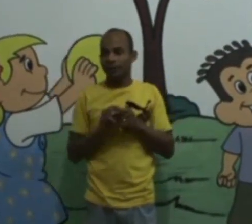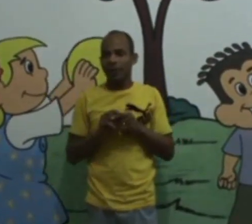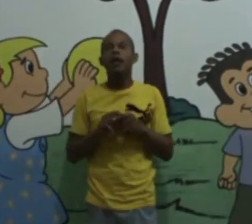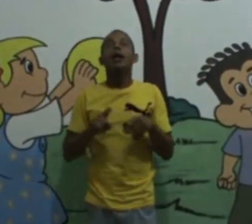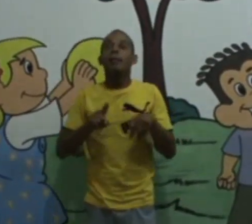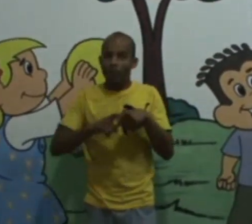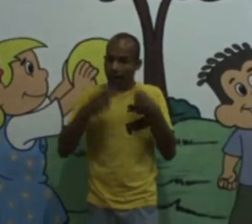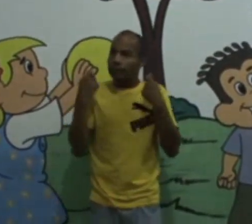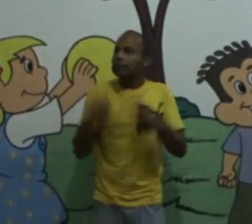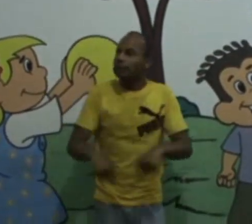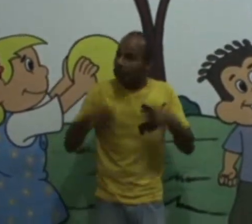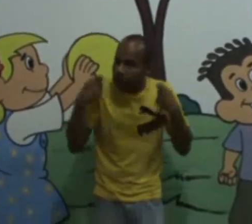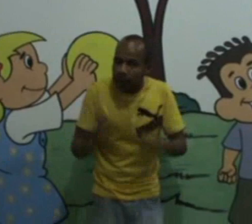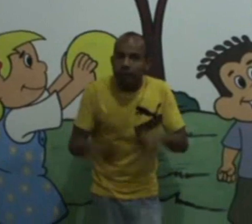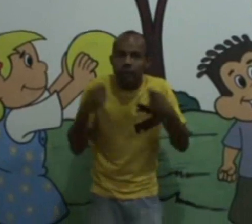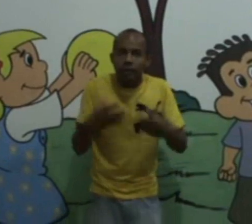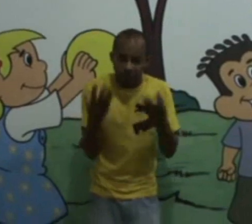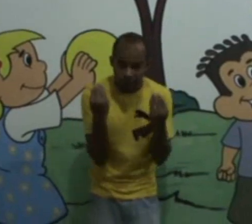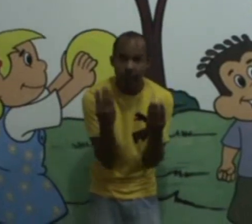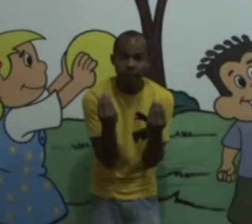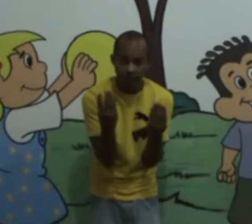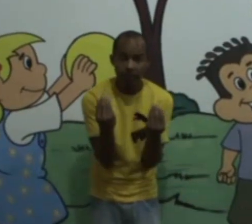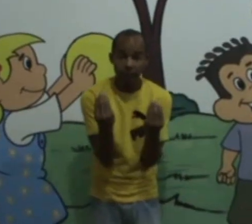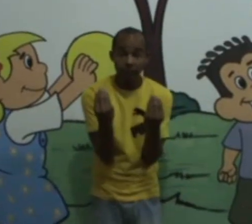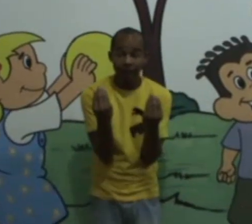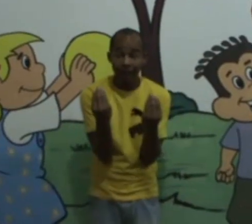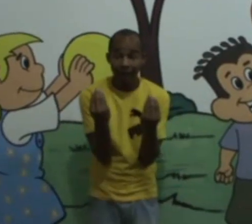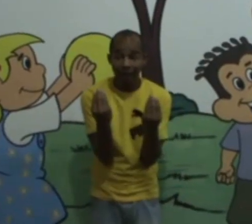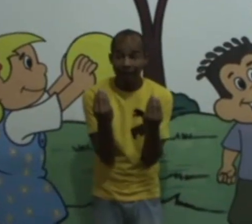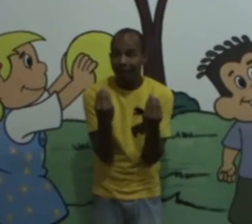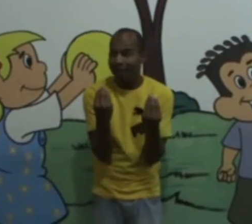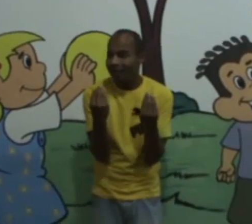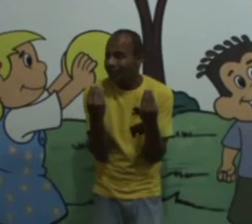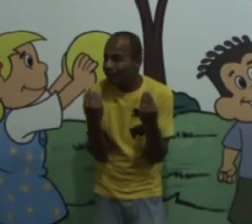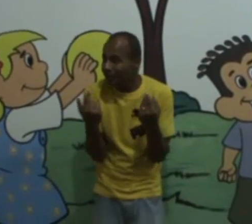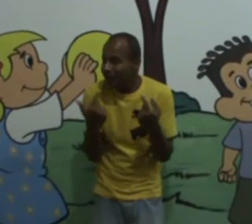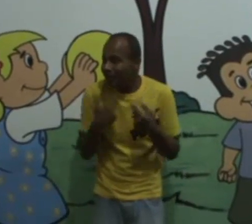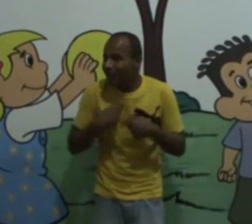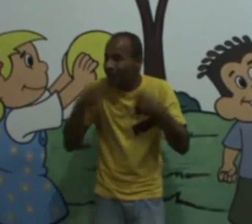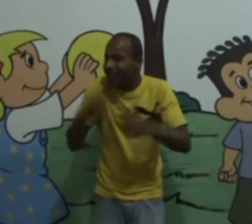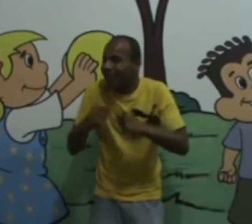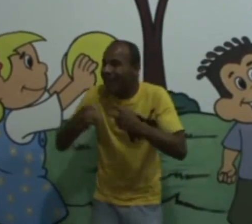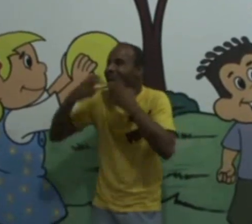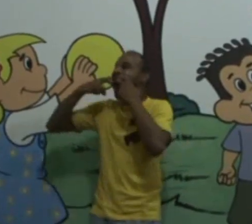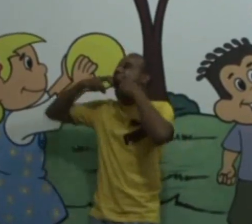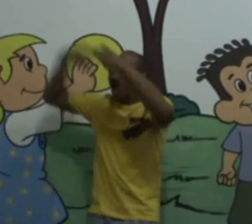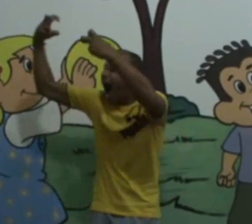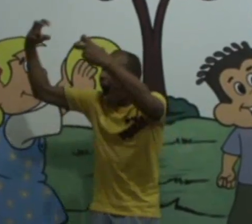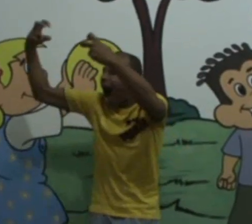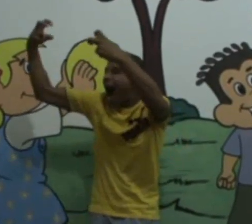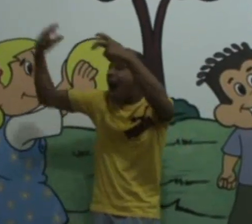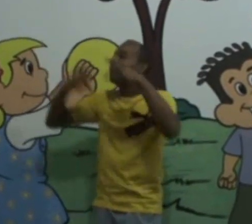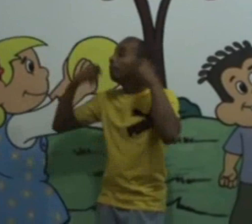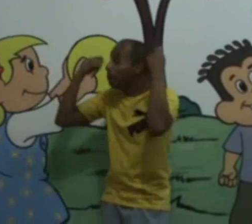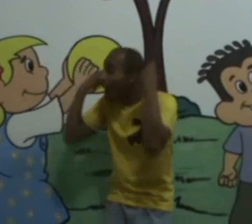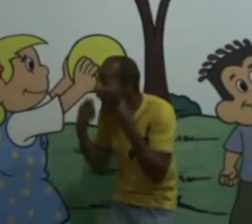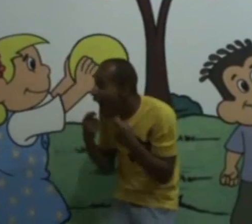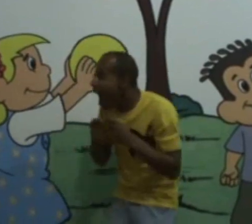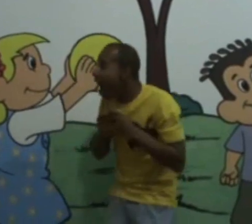uma coisa, quando a gente precisa muito, a gente tem que gritar para valer. Devia